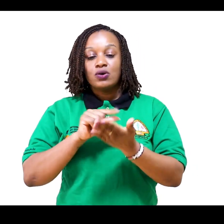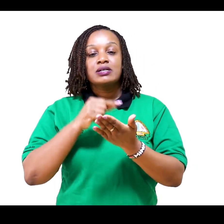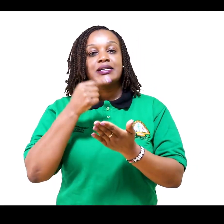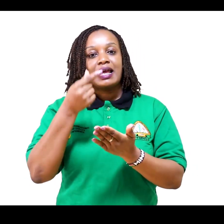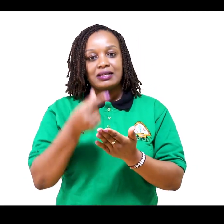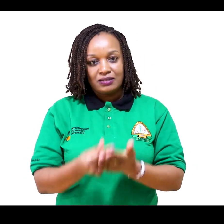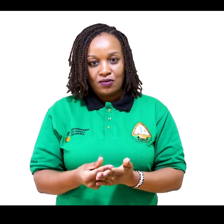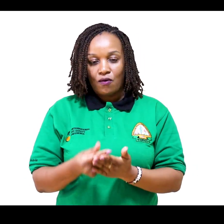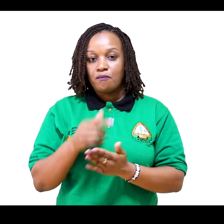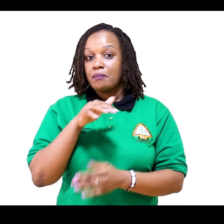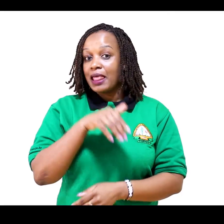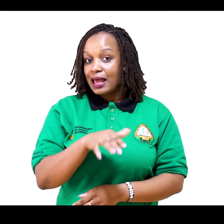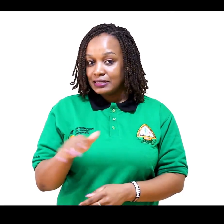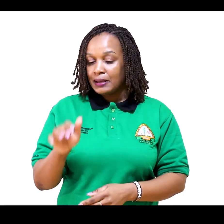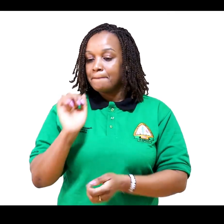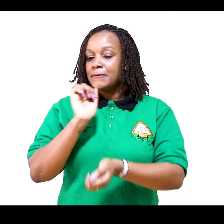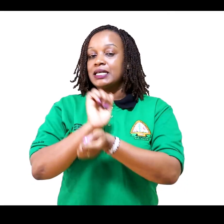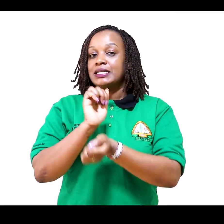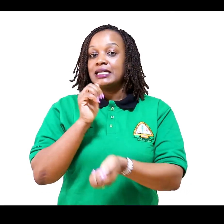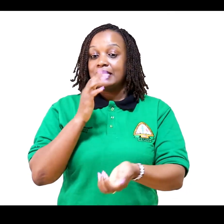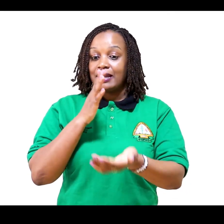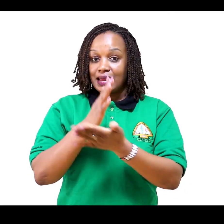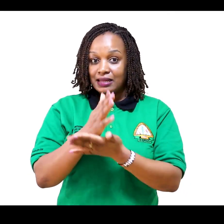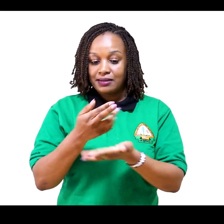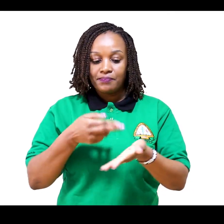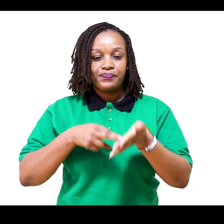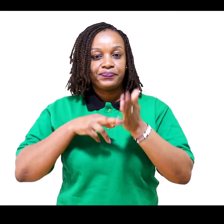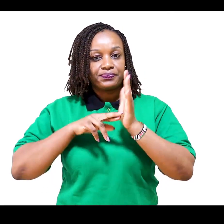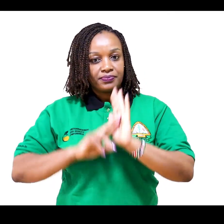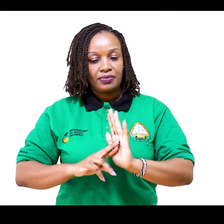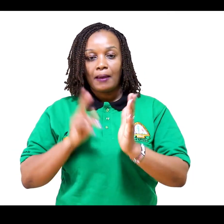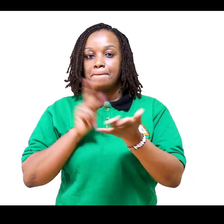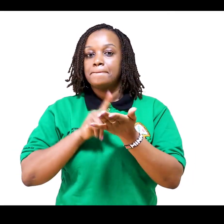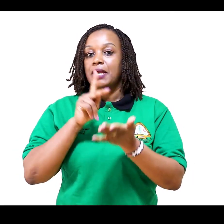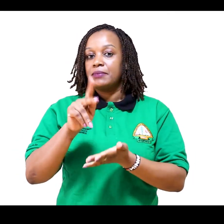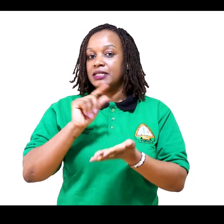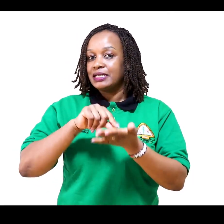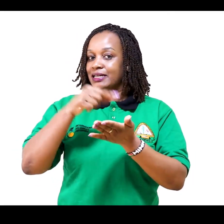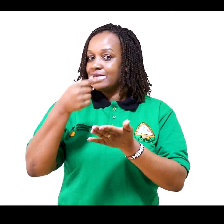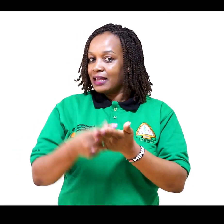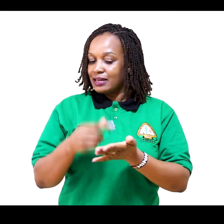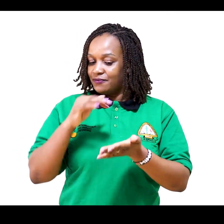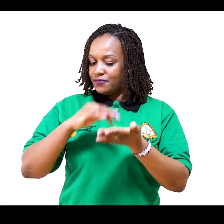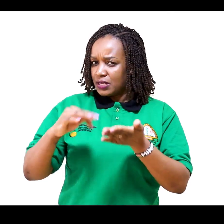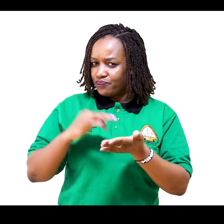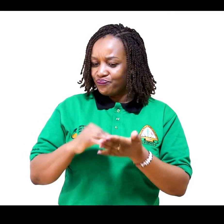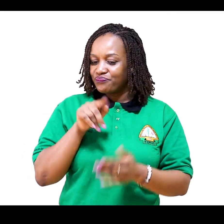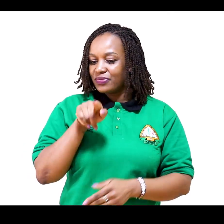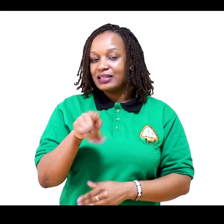ya haki za mzalishaji wa mimea, hitaji ni malipo ya ada ya ruzuku. Huduma hii inagharimu